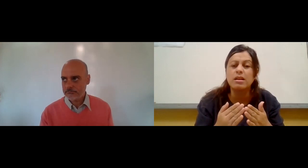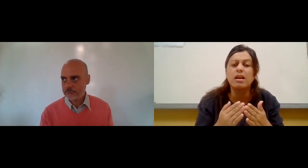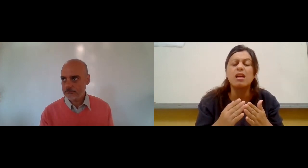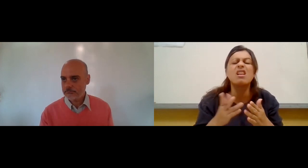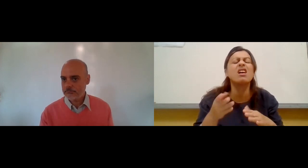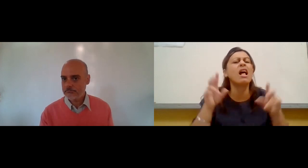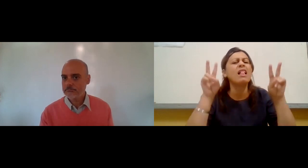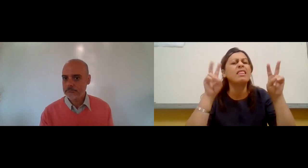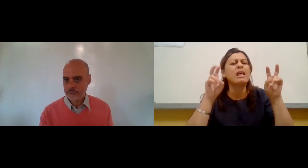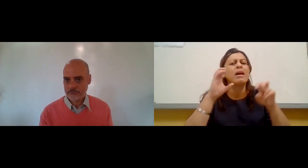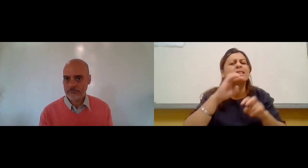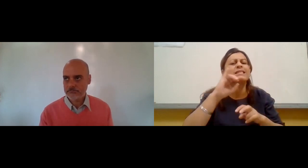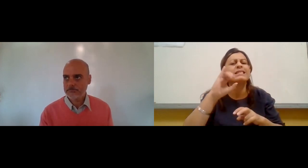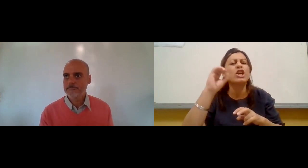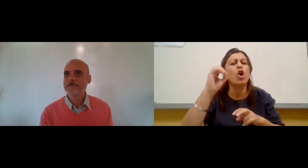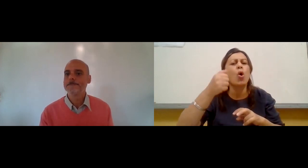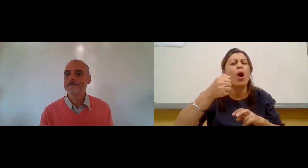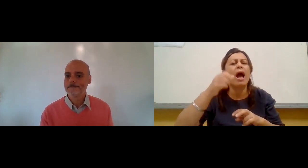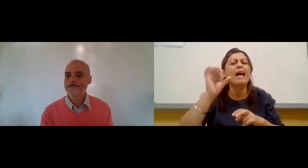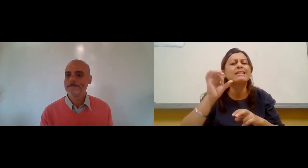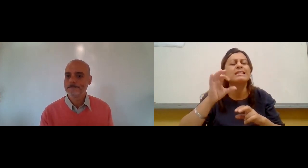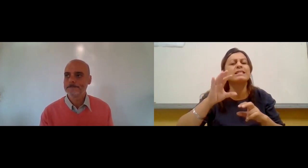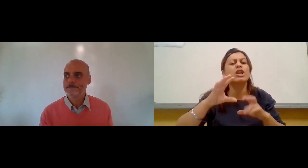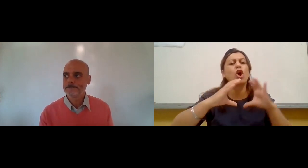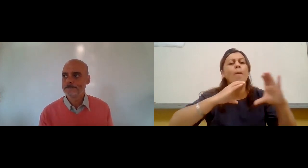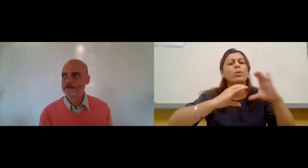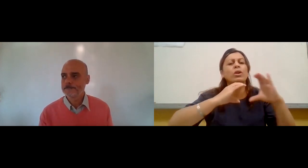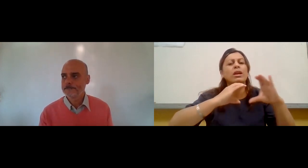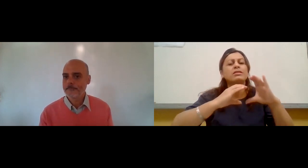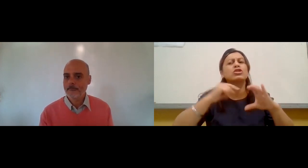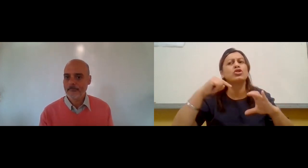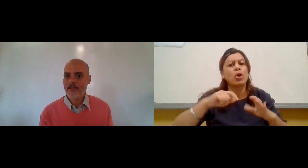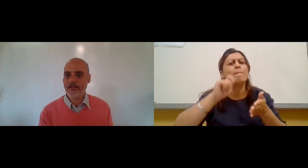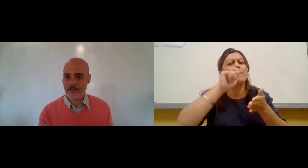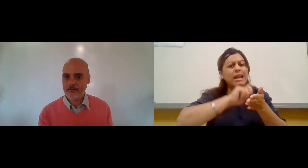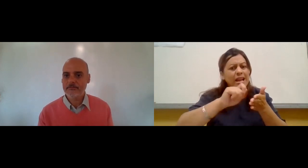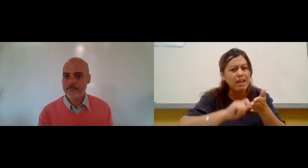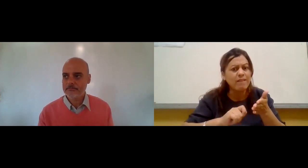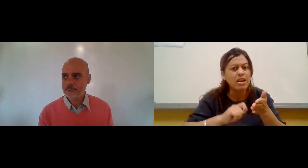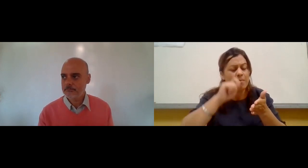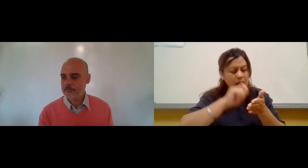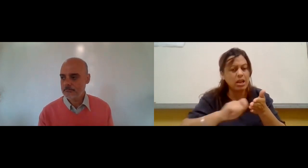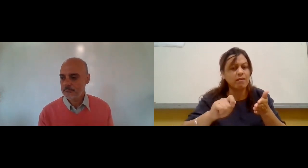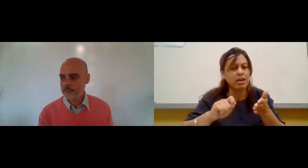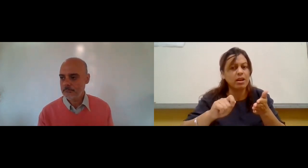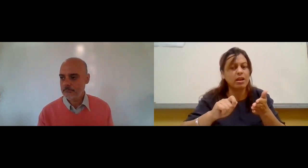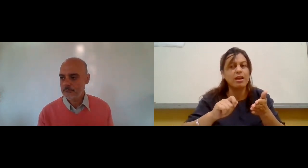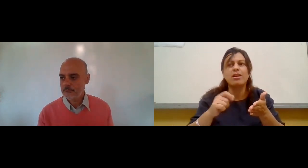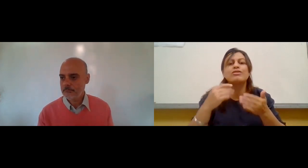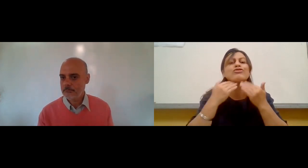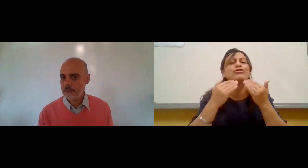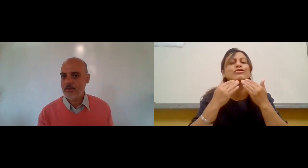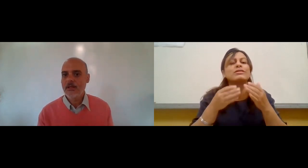yo estoy anotado para hacer la TI, esa es la que vos habías dicho, Sí. pero no sé si hay algún grupo de WhatsApp o